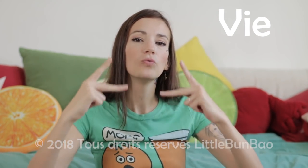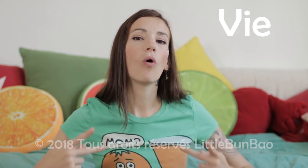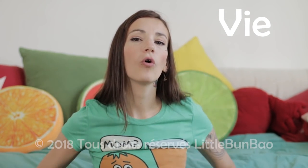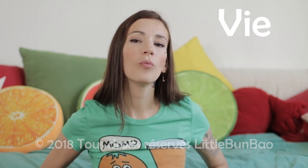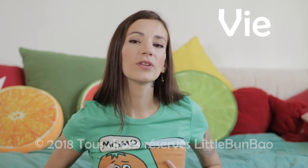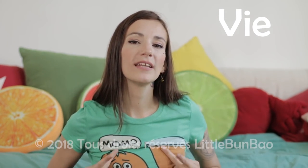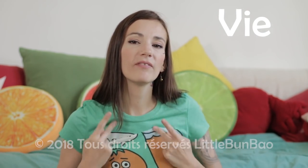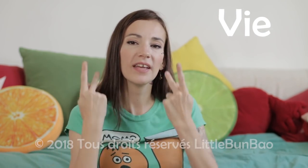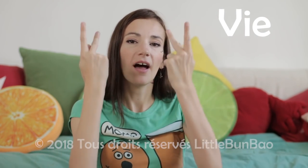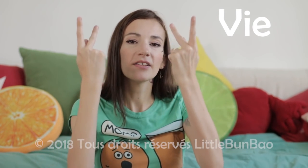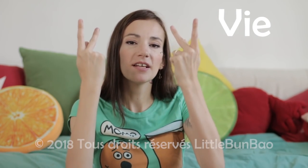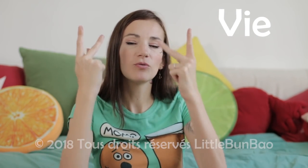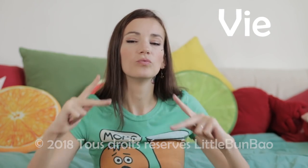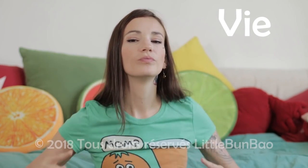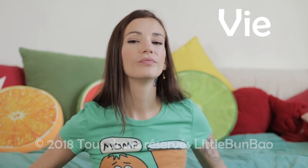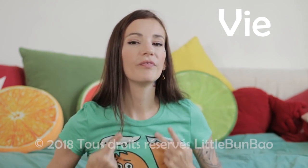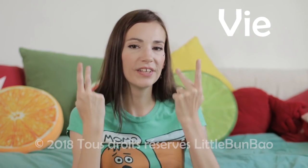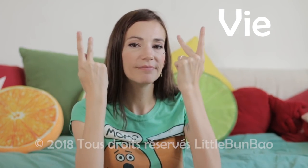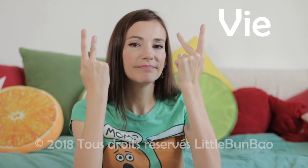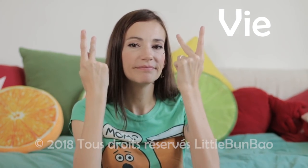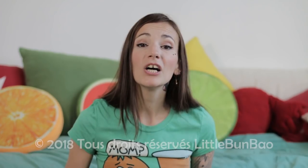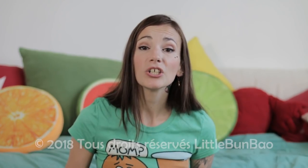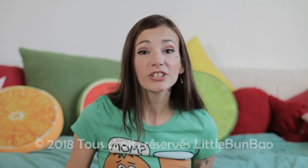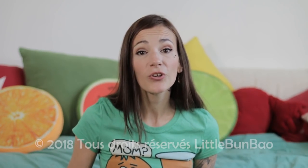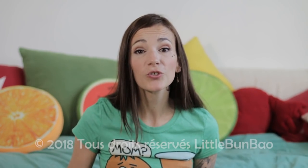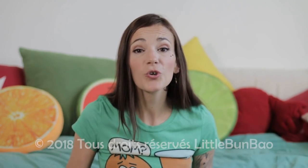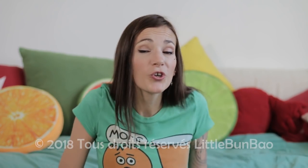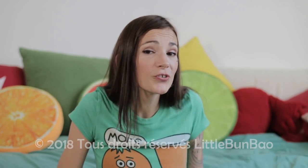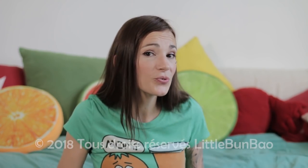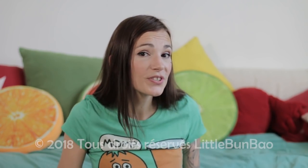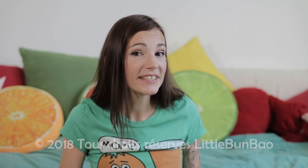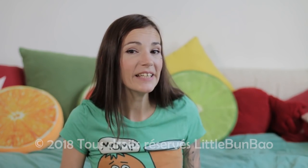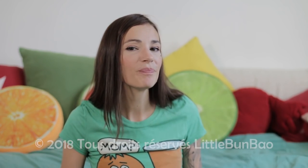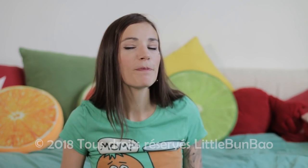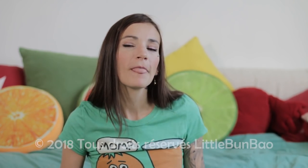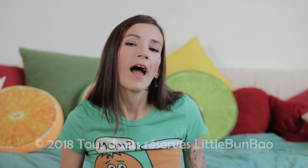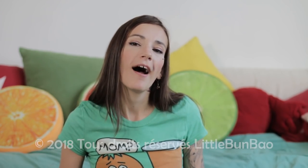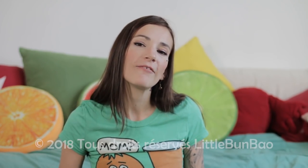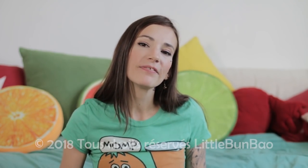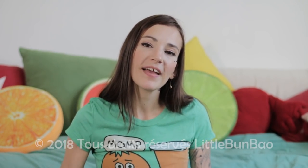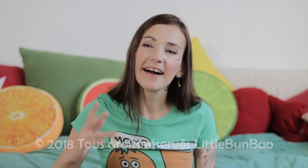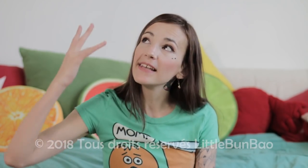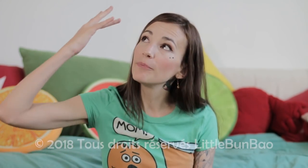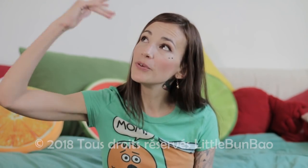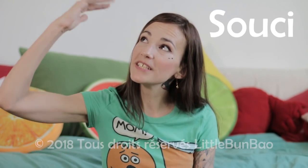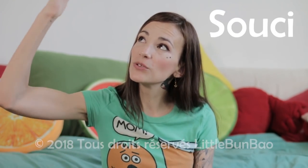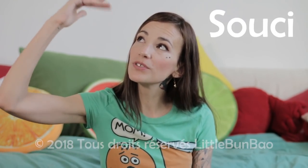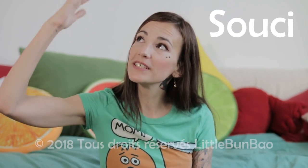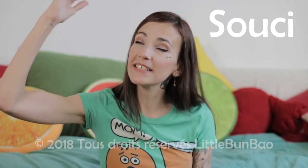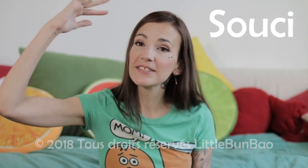On remonte les V, un seul coup. Vie. Alors, sans aucun souci, on va faire les petits soucis qui sont